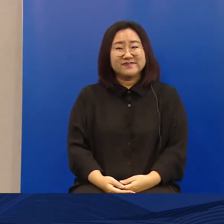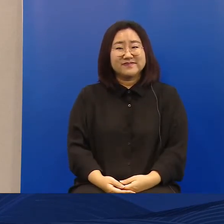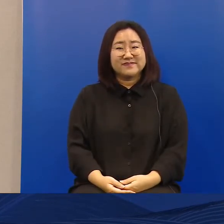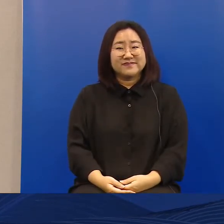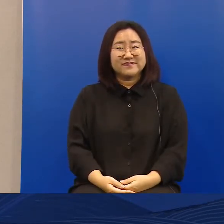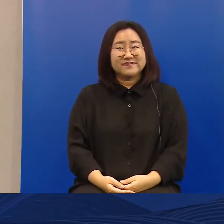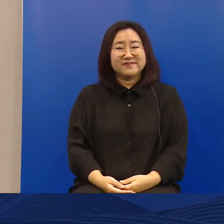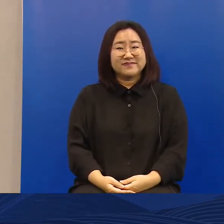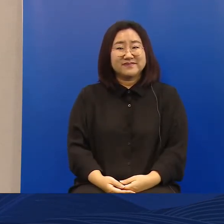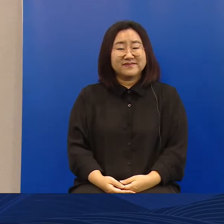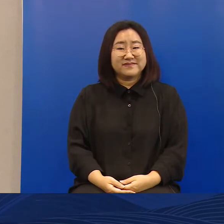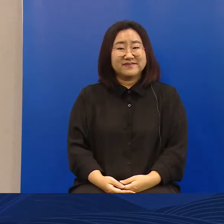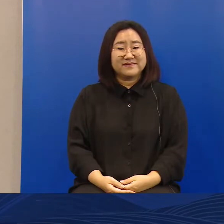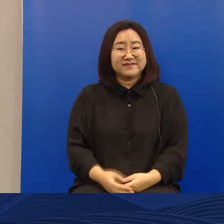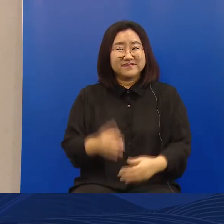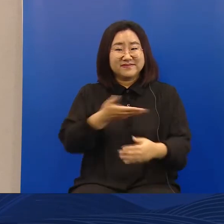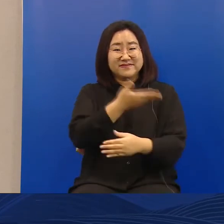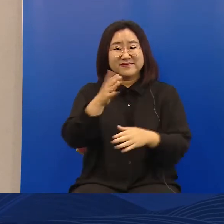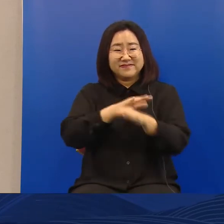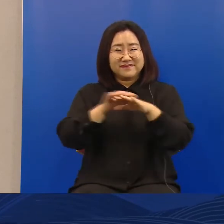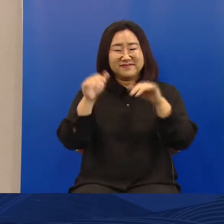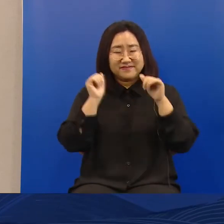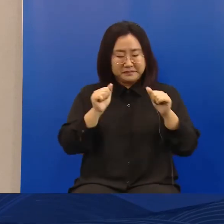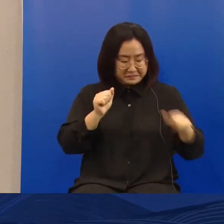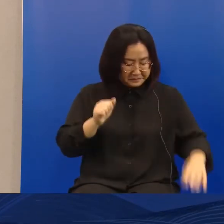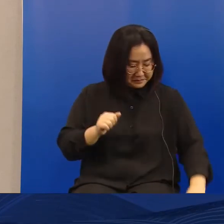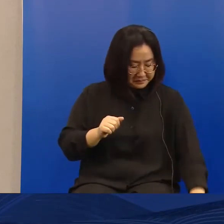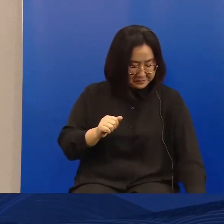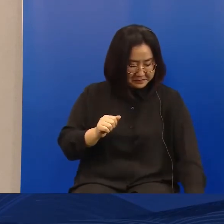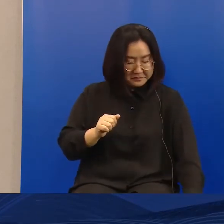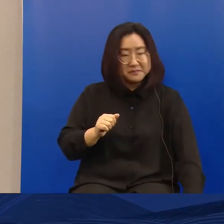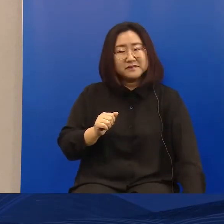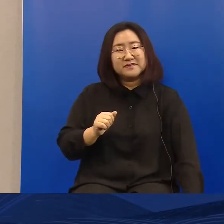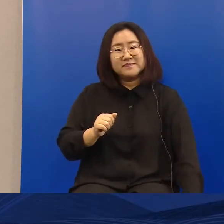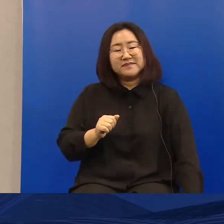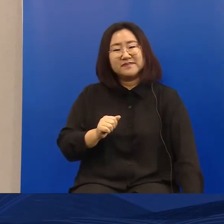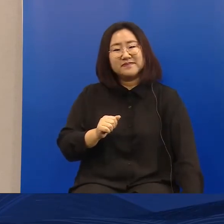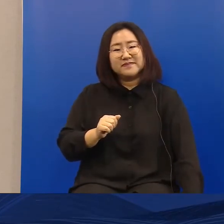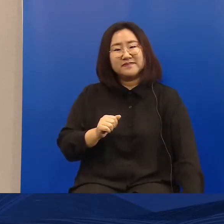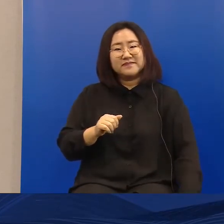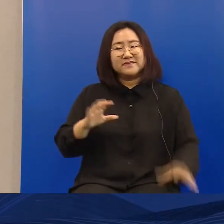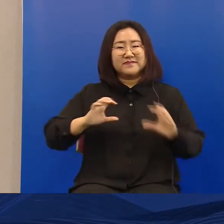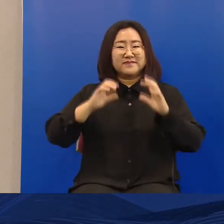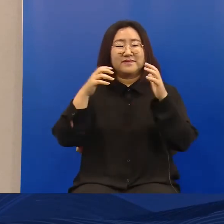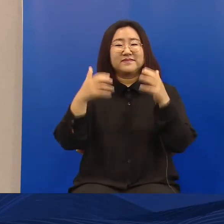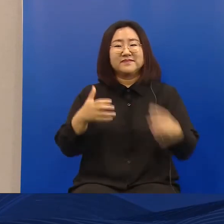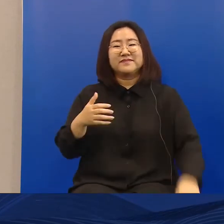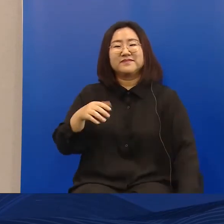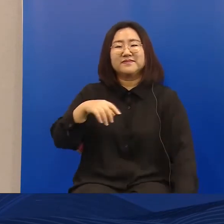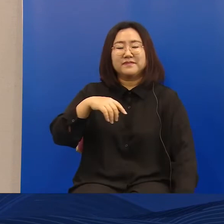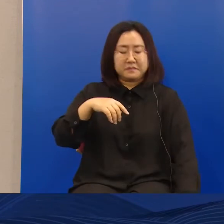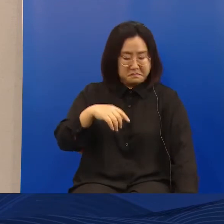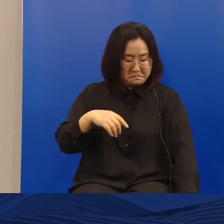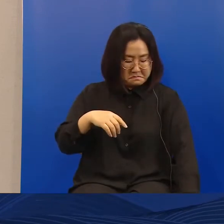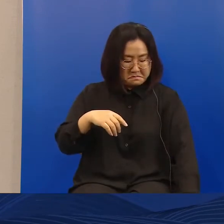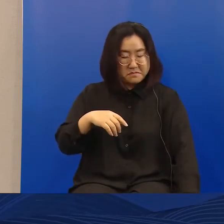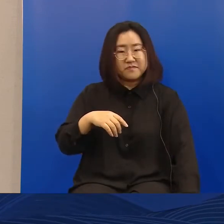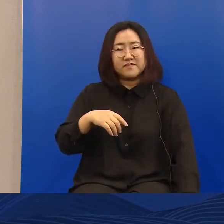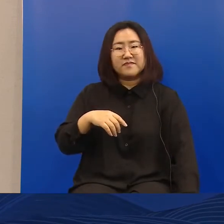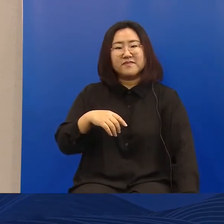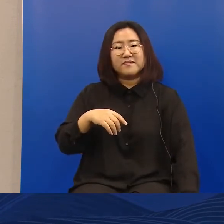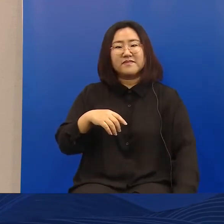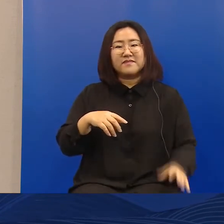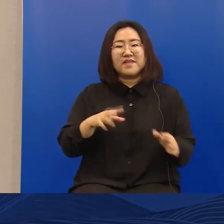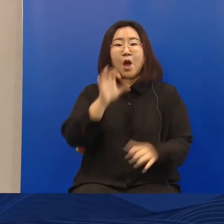Hello, everyone. 네, 여러분 안녕하세요. 저는 데브라 러셀입니다. 저는 세계 수어 통역협회의